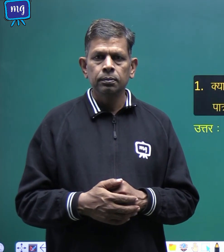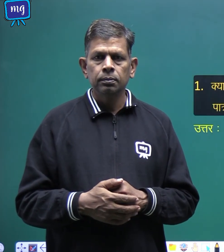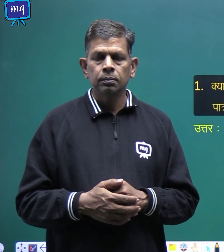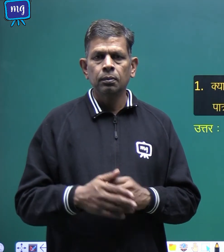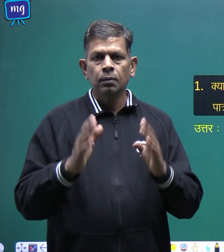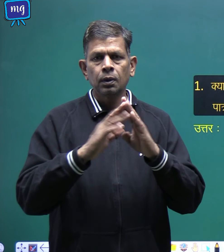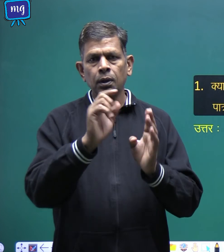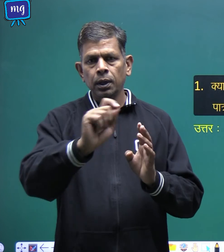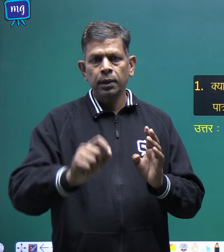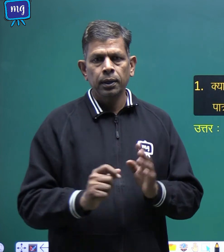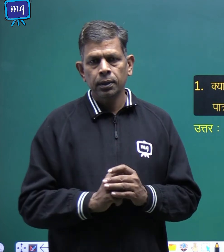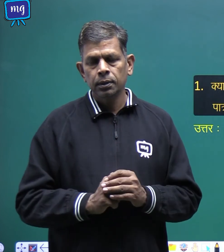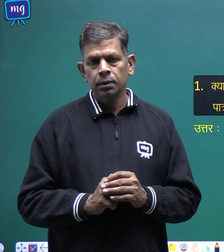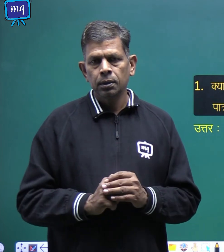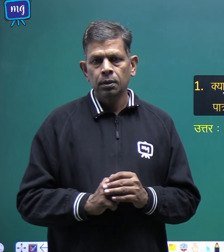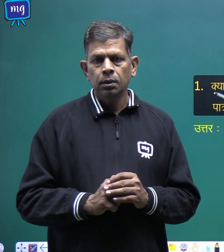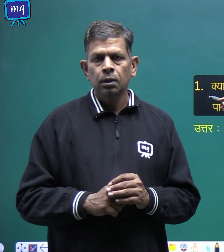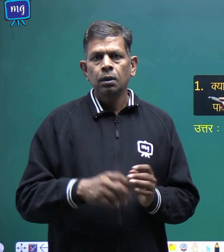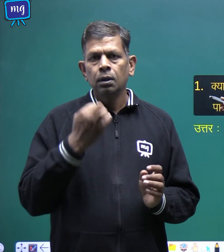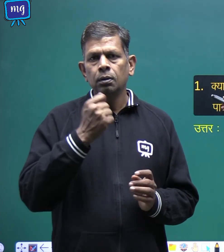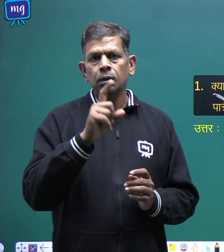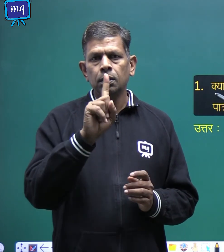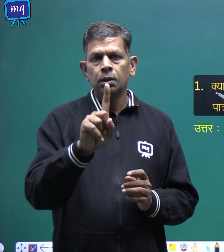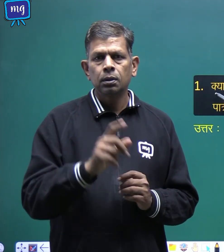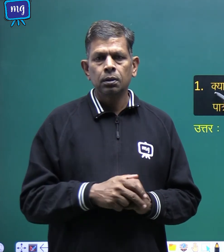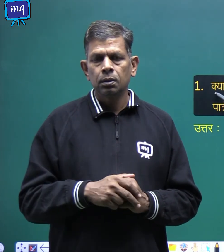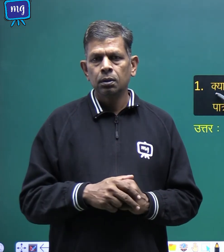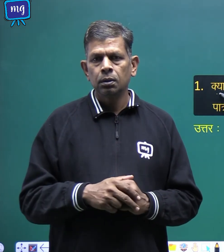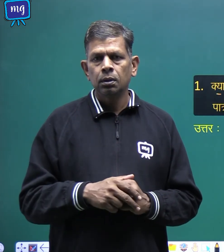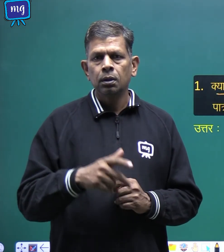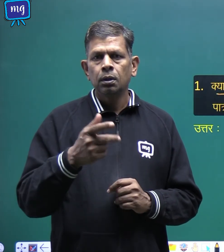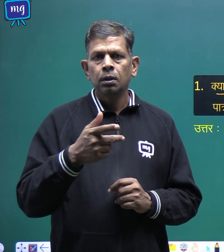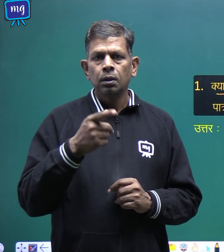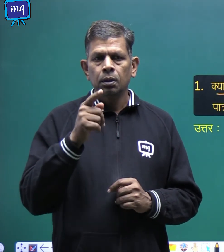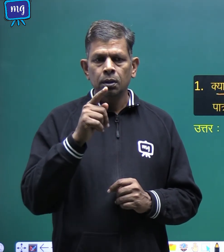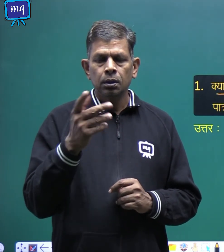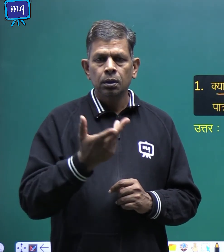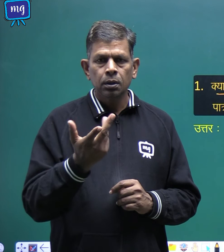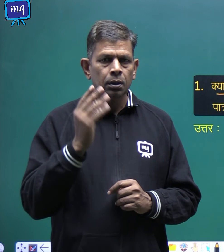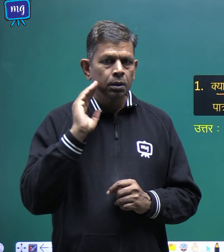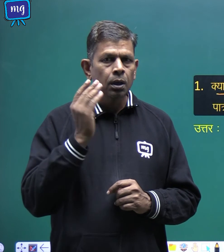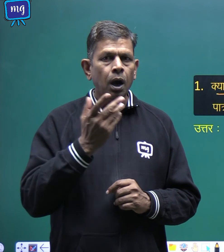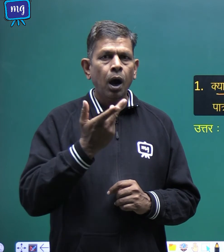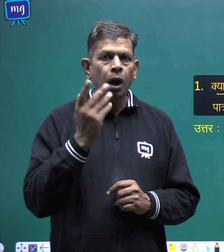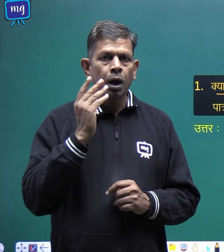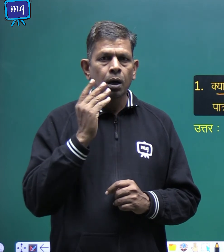गृह कार्य नंबर एक, क्या आप